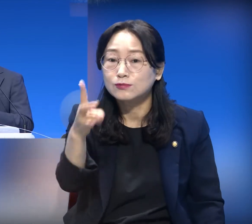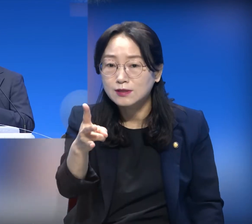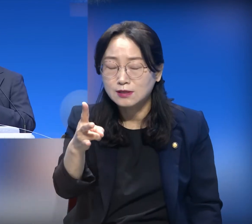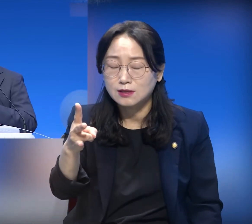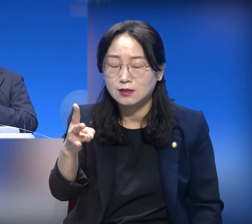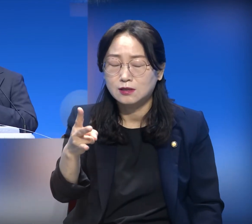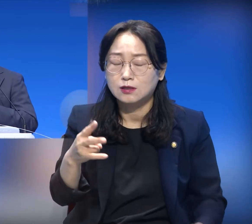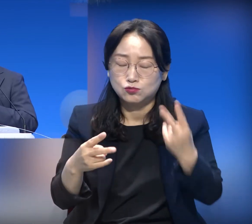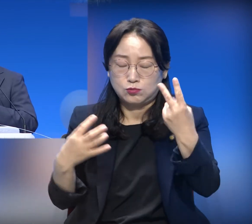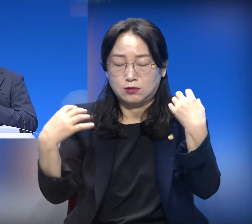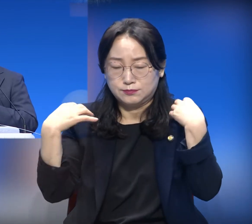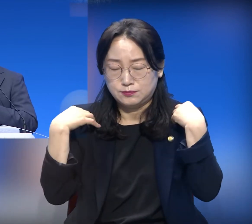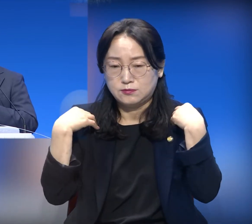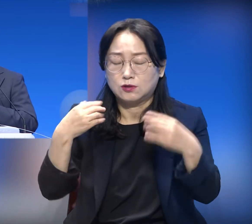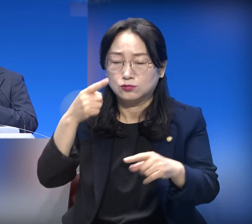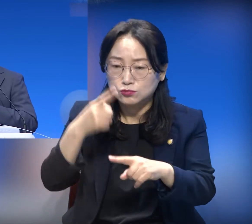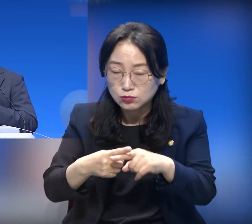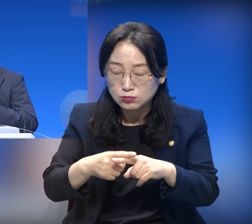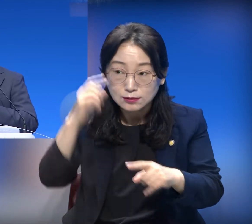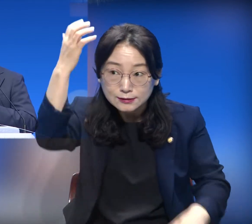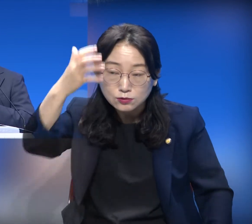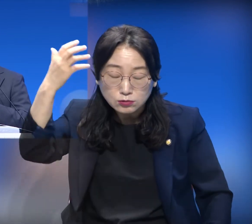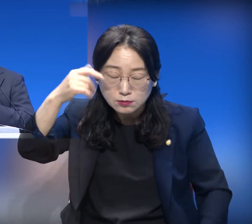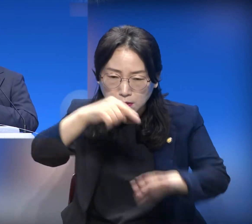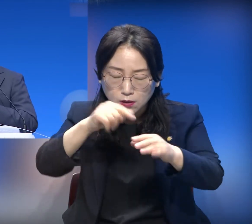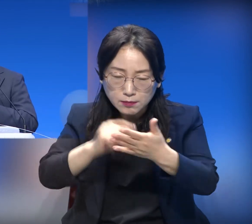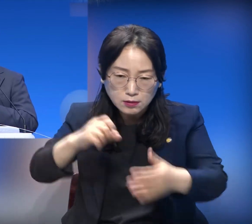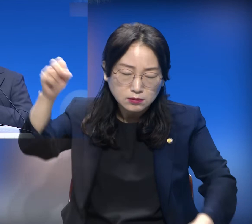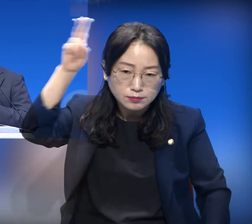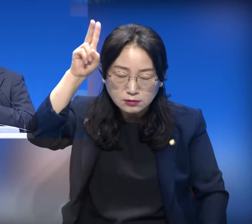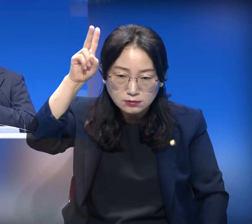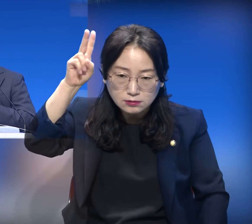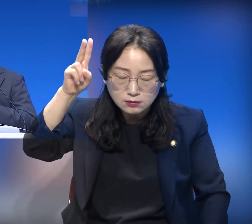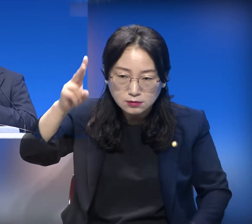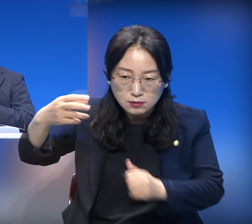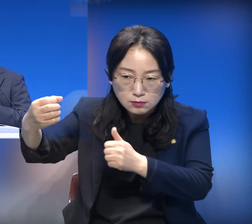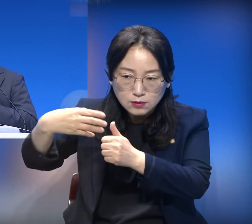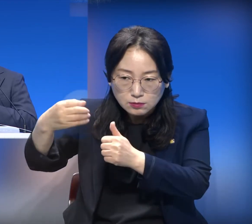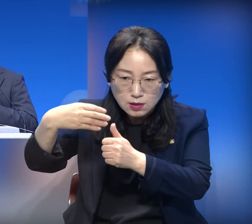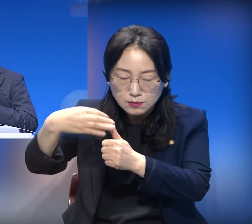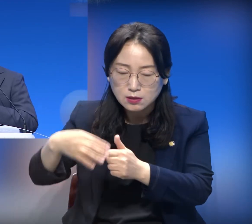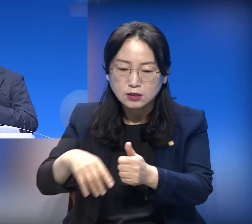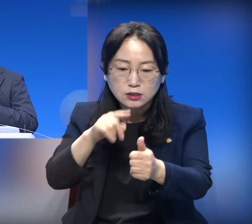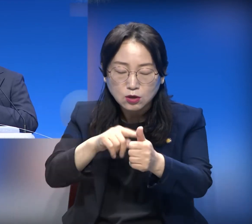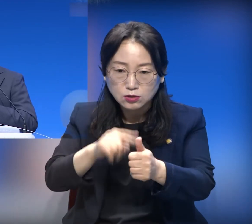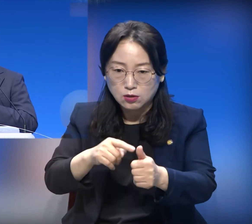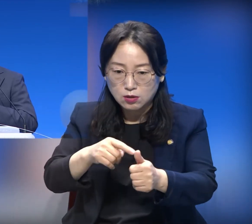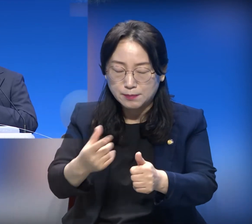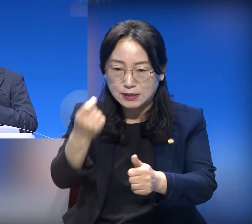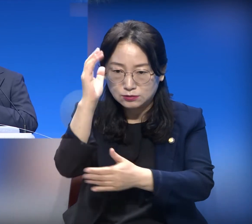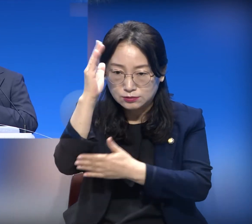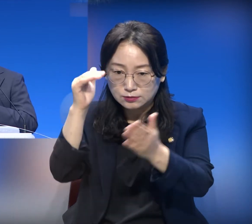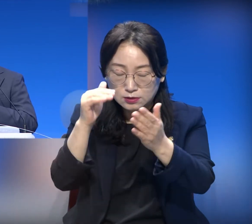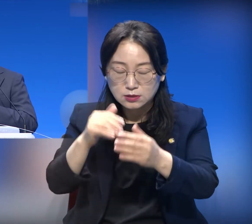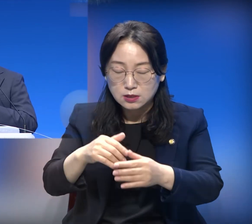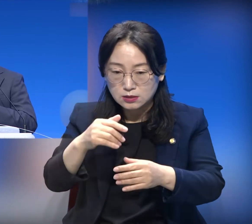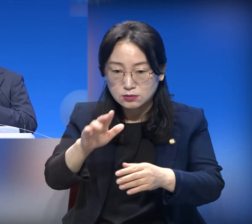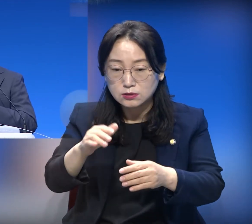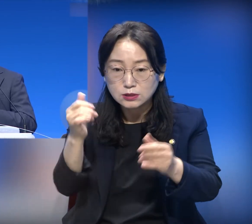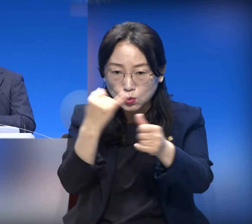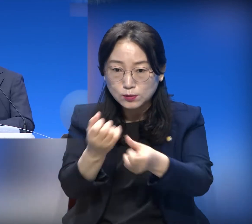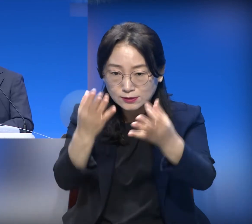하는데 성령께서 마음속에 갑자기 주례 끝나고 그곳에 가라 하는 마음을